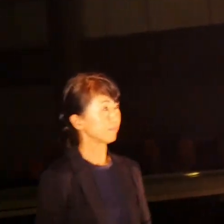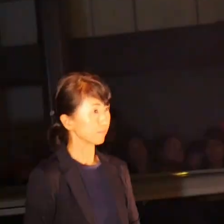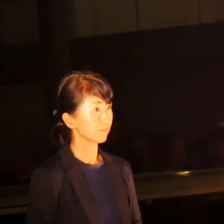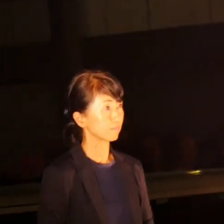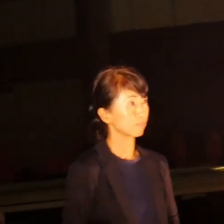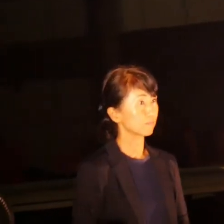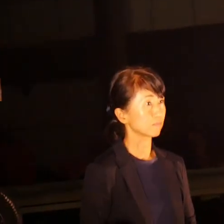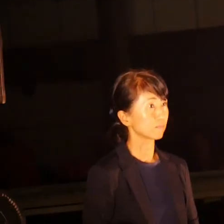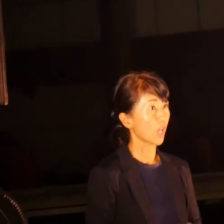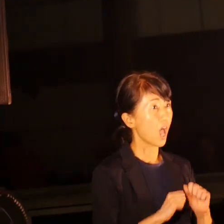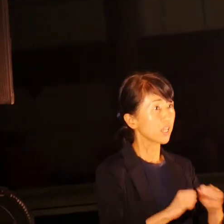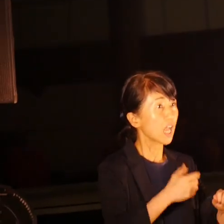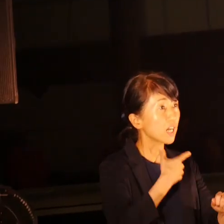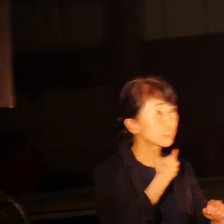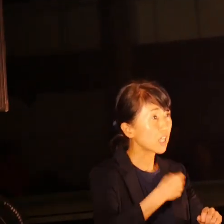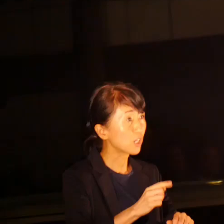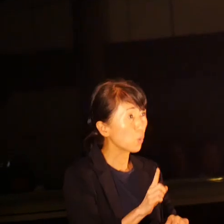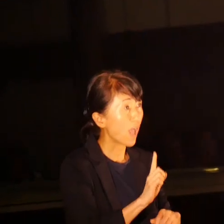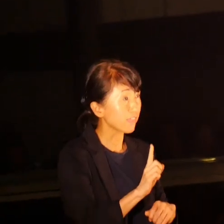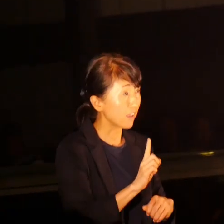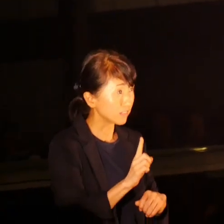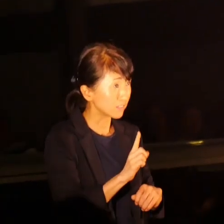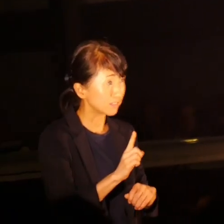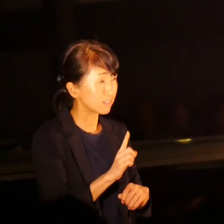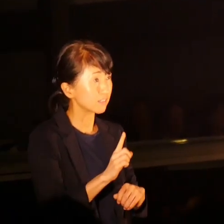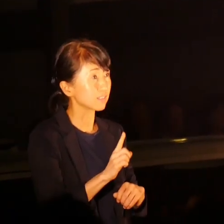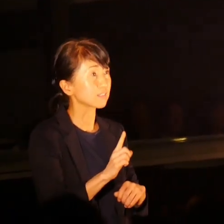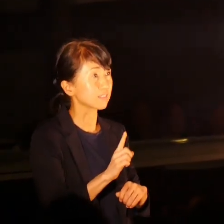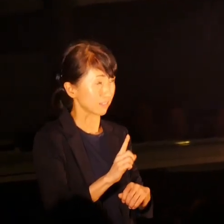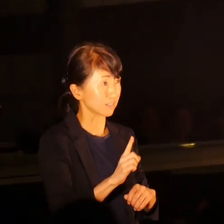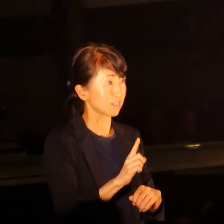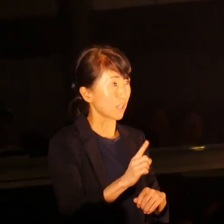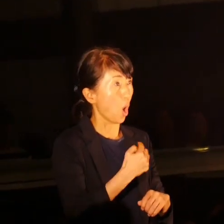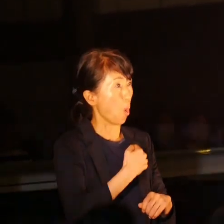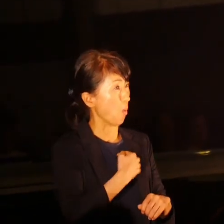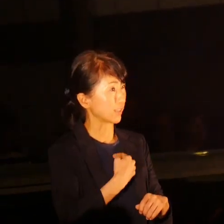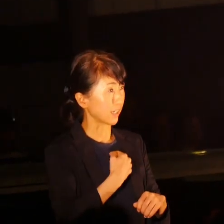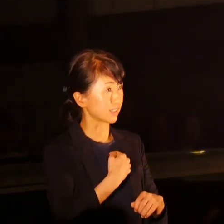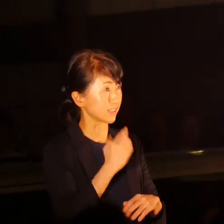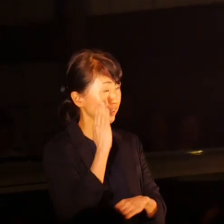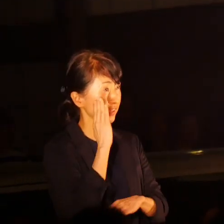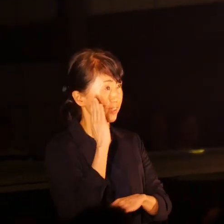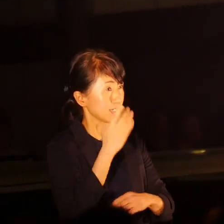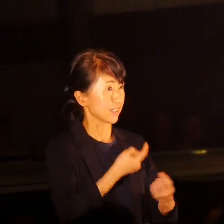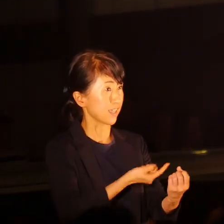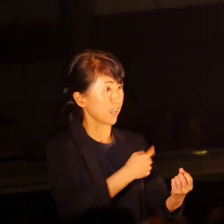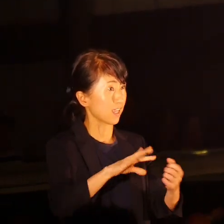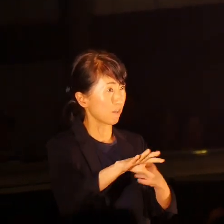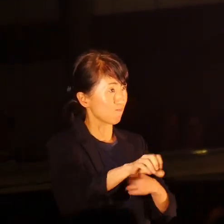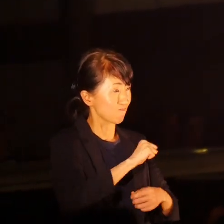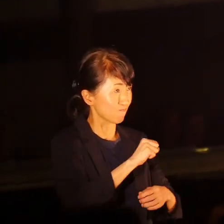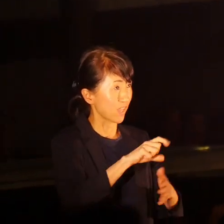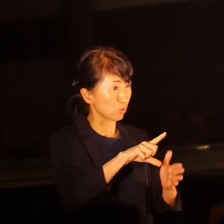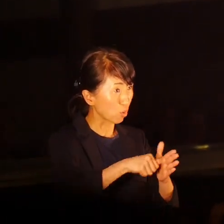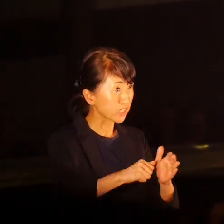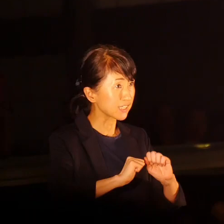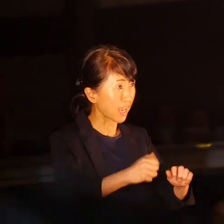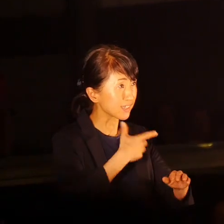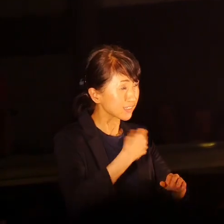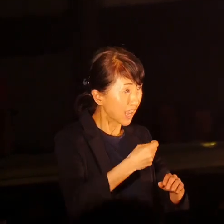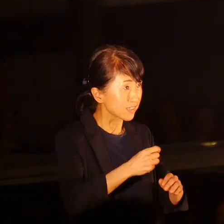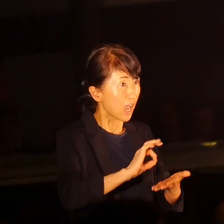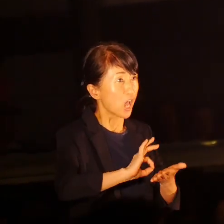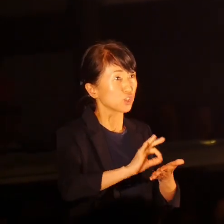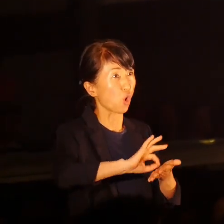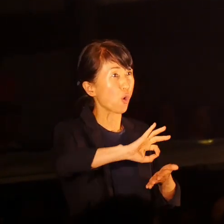じゃあ何がやりたいんですか、山本さん。山本太郎、政権取ったら必ずやりたいこと、それは消費